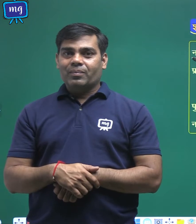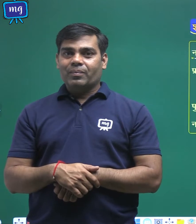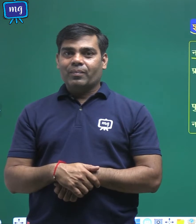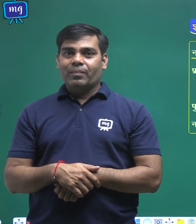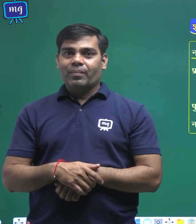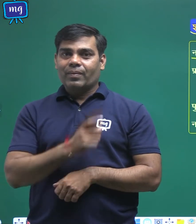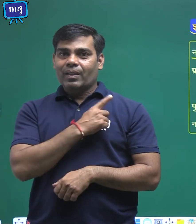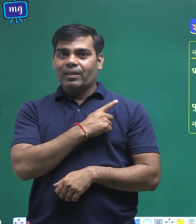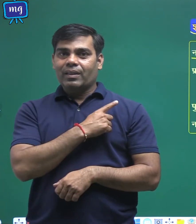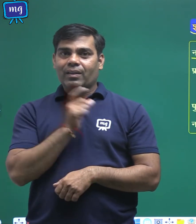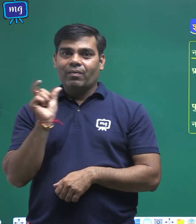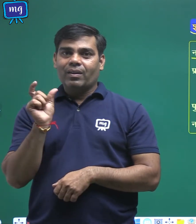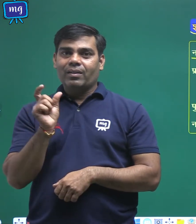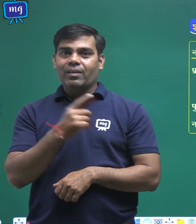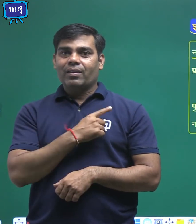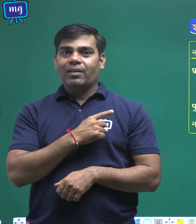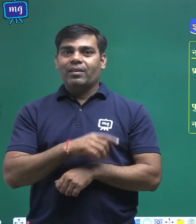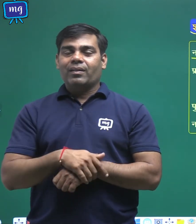नाती।